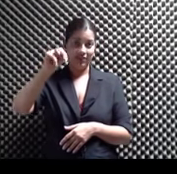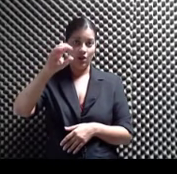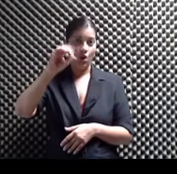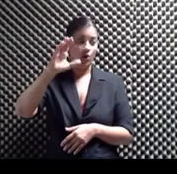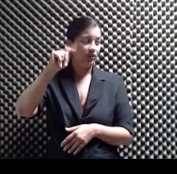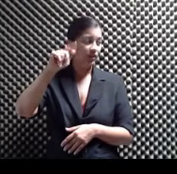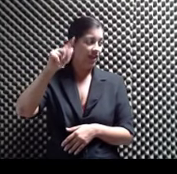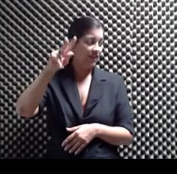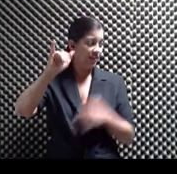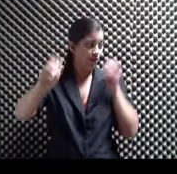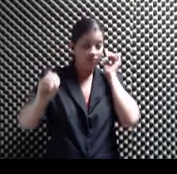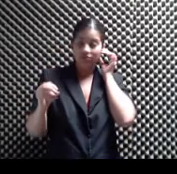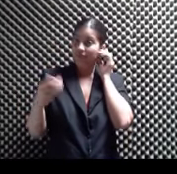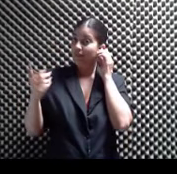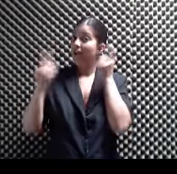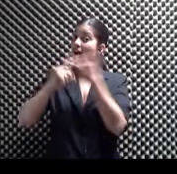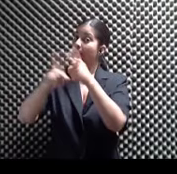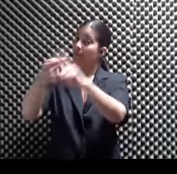amigo de todos